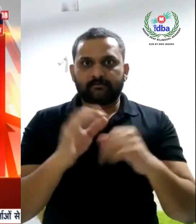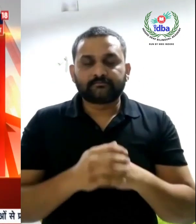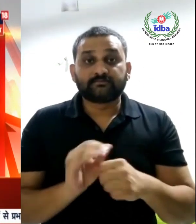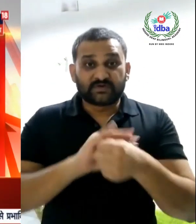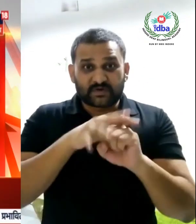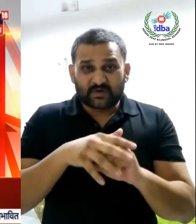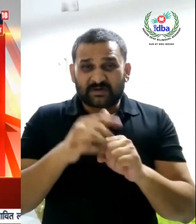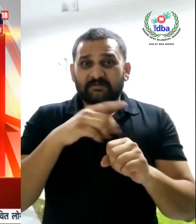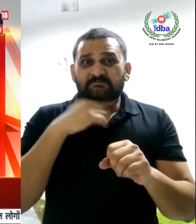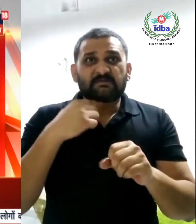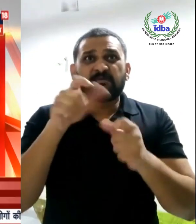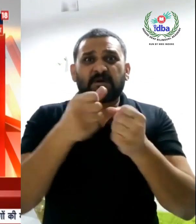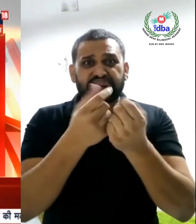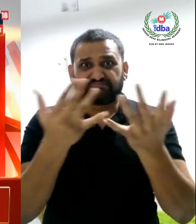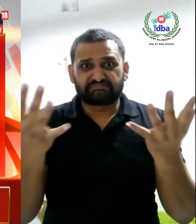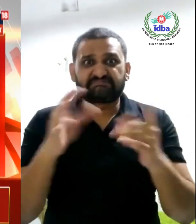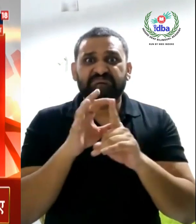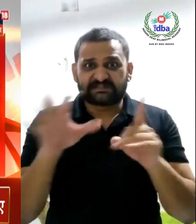कोविड महामारी से प्रभावित